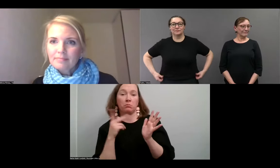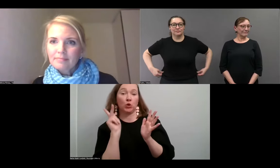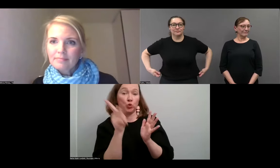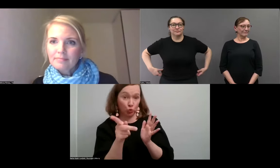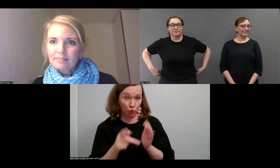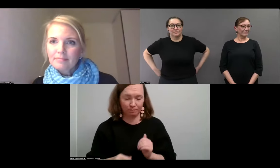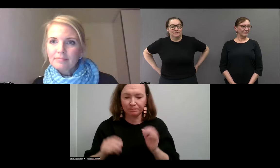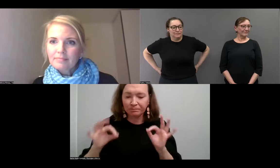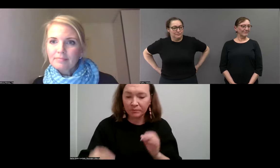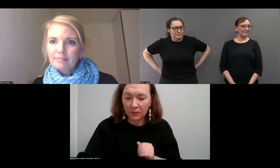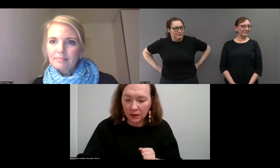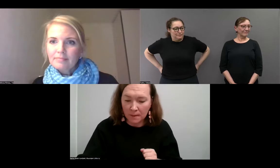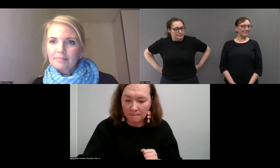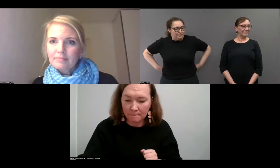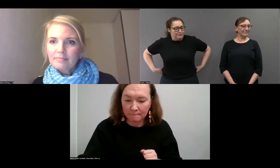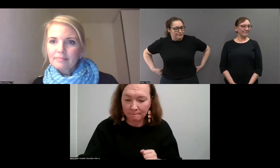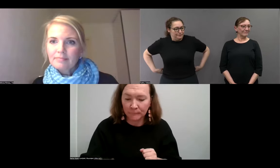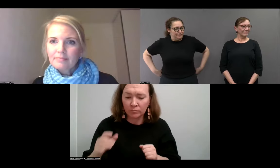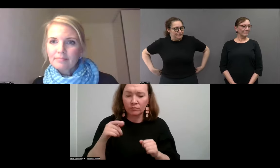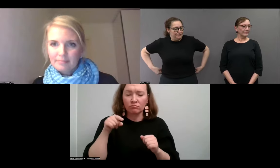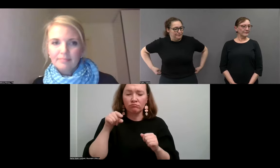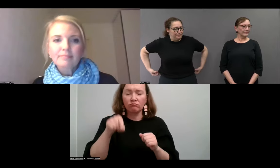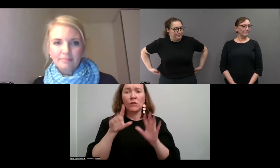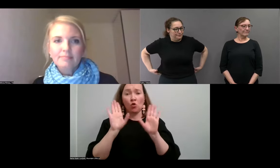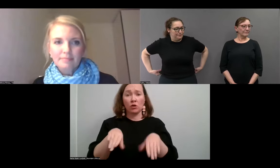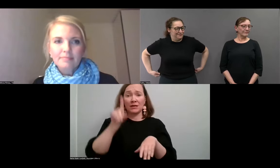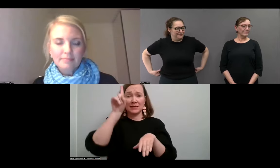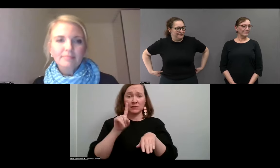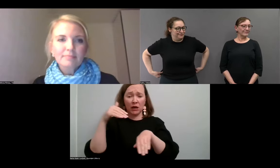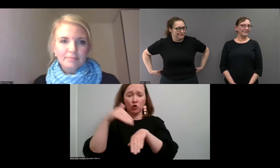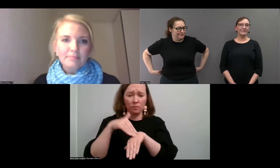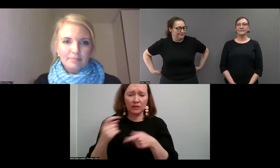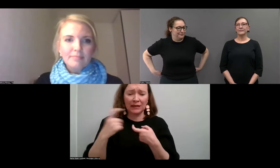muutamia, eli viiton sieltä muutamia kysymyksiä, jotka on sinulle.